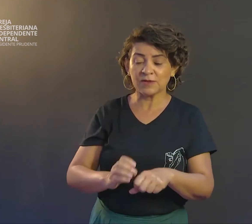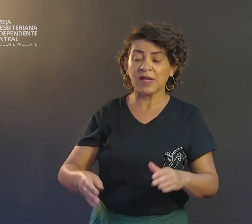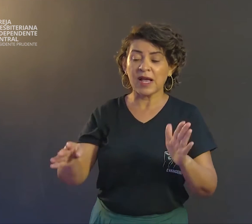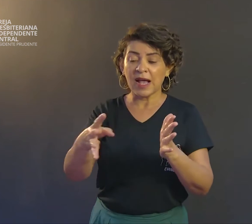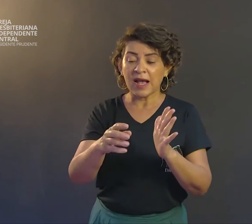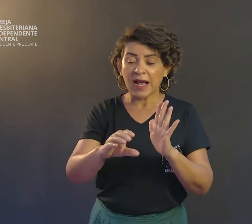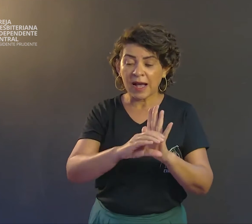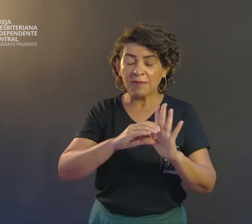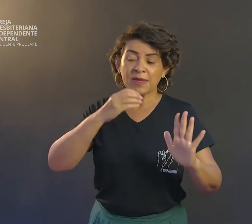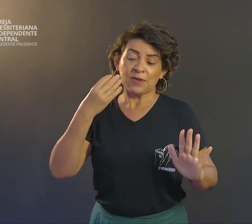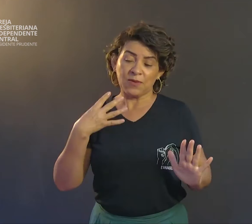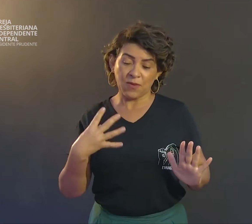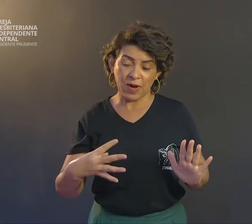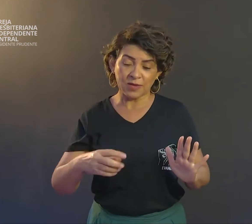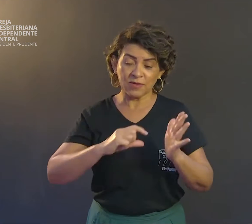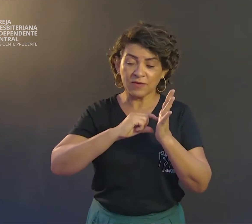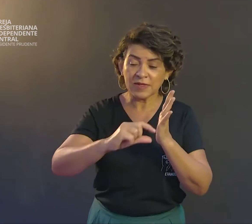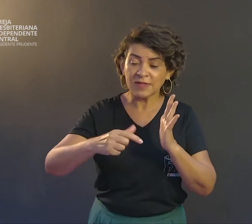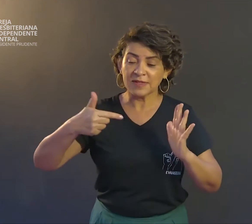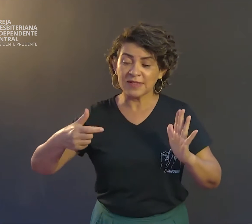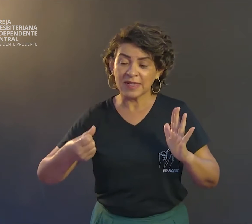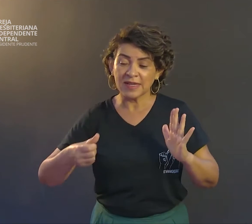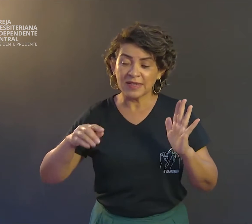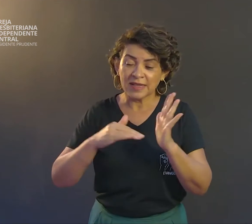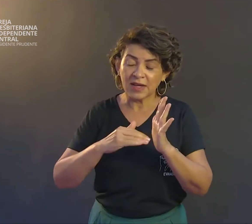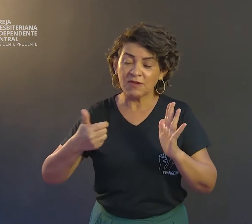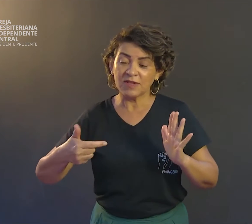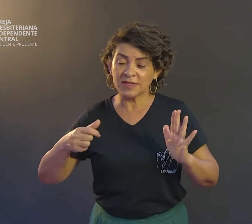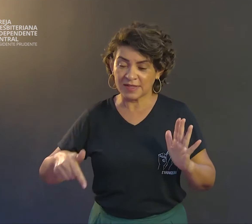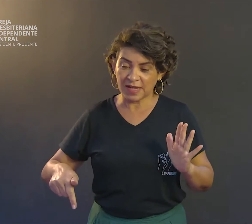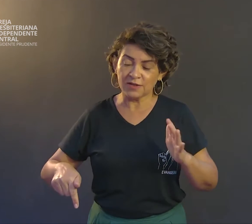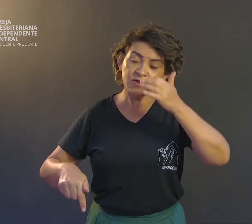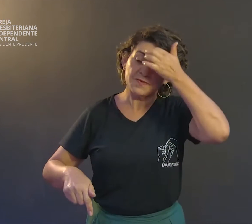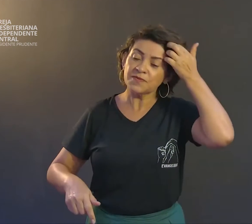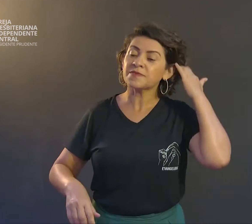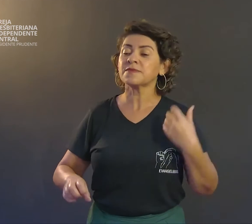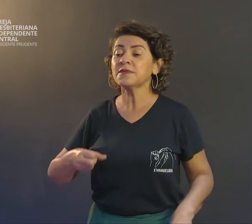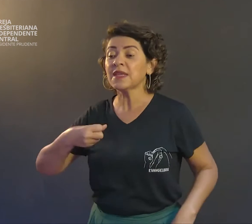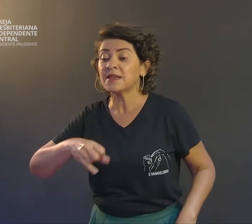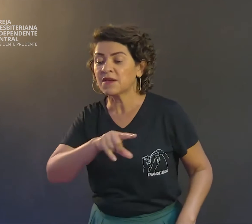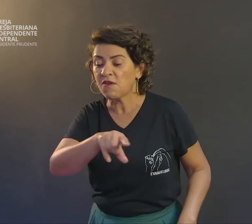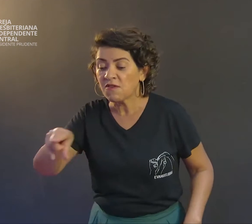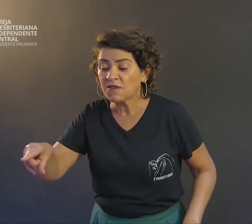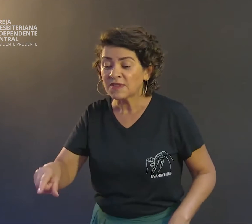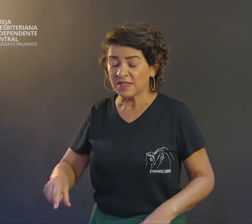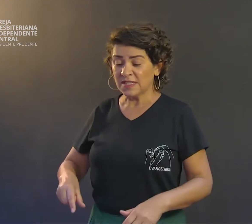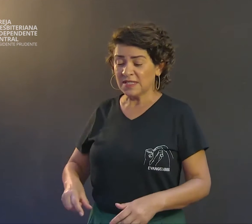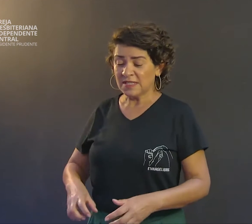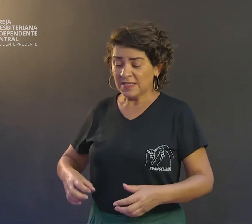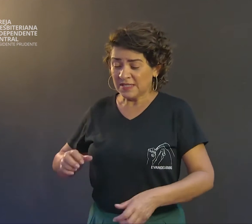Quando vocês ficarem irados, não pequem. Apaziguem a sua ira antes que o sol se